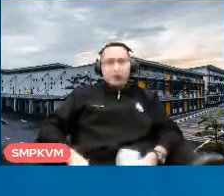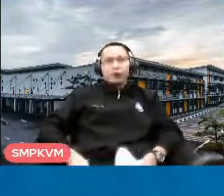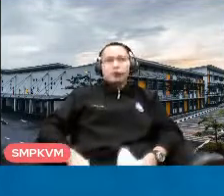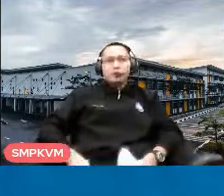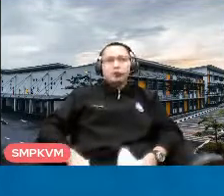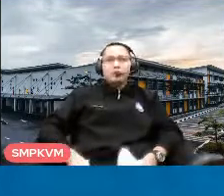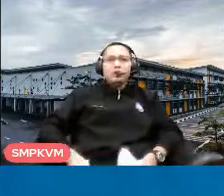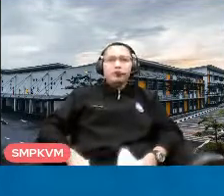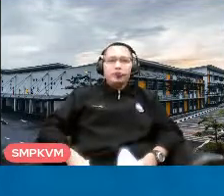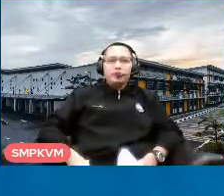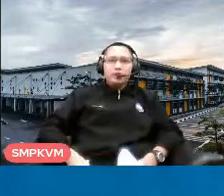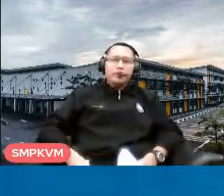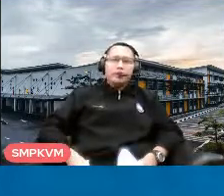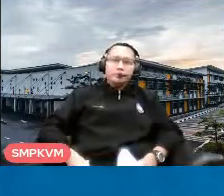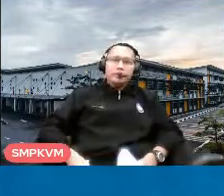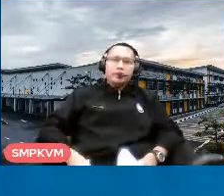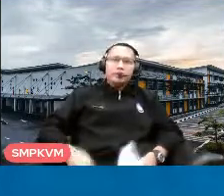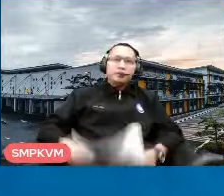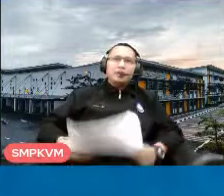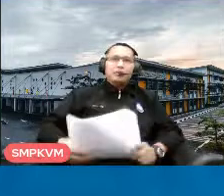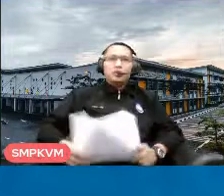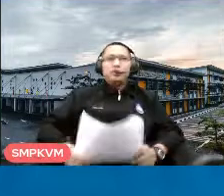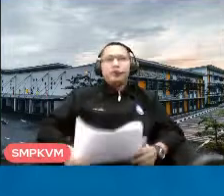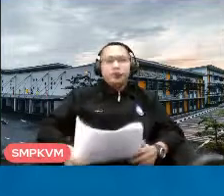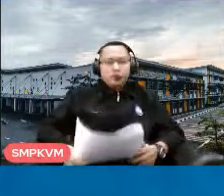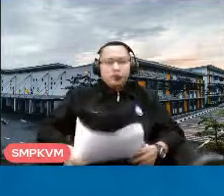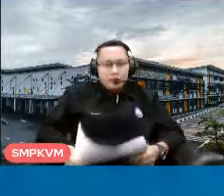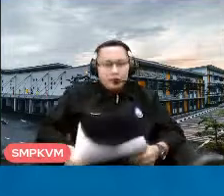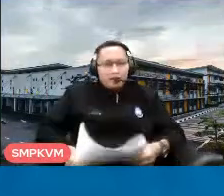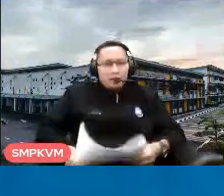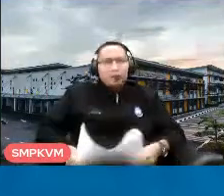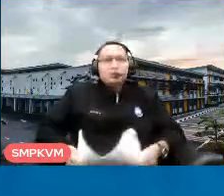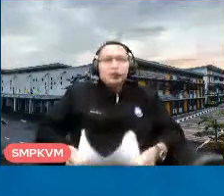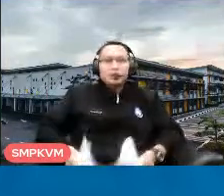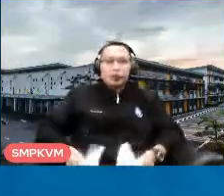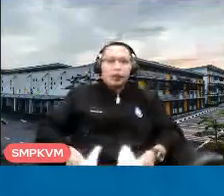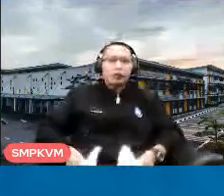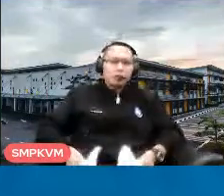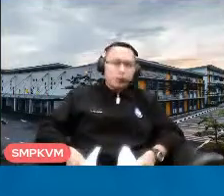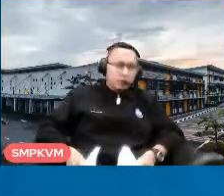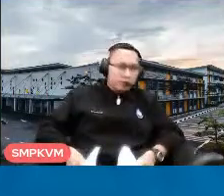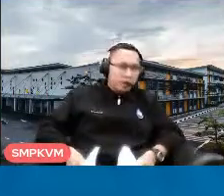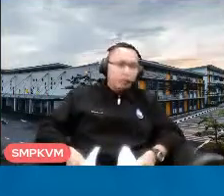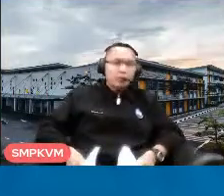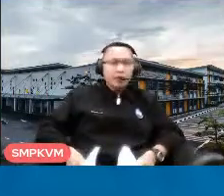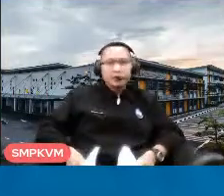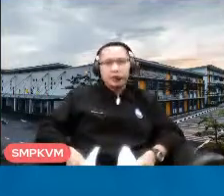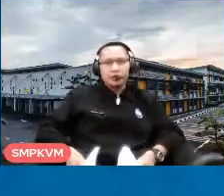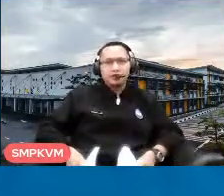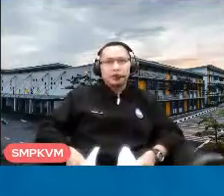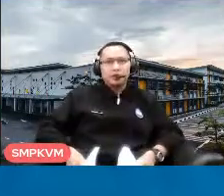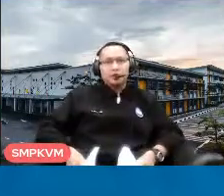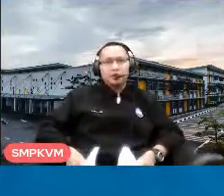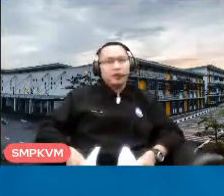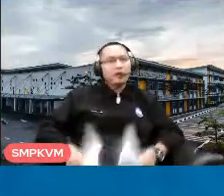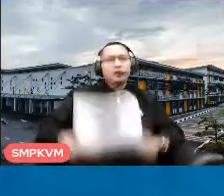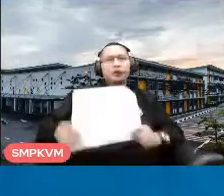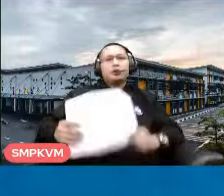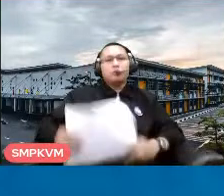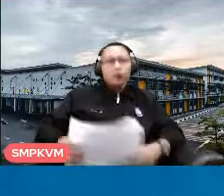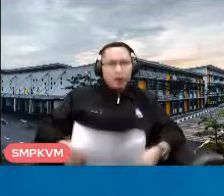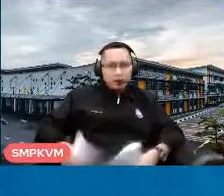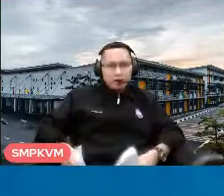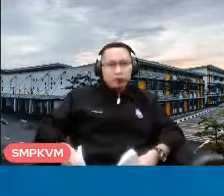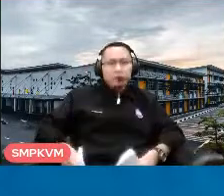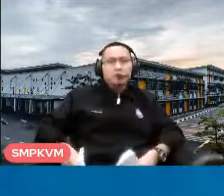ada bully ada dua tuh bulet jika udah mentor boleh fisik koneng kamu sentuh dia kamu 02.00 kamuflase ada tak